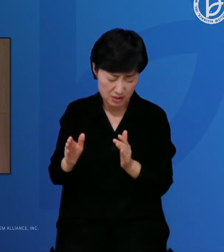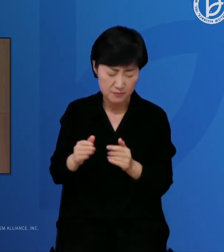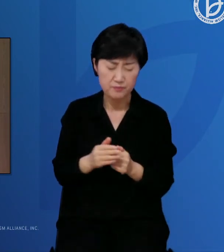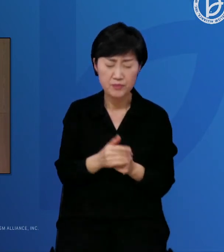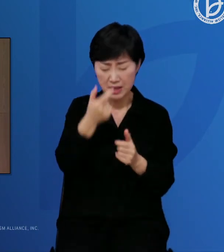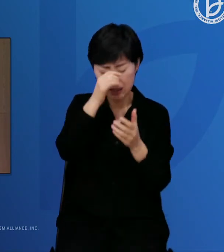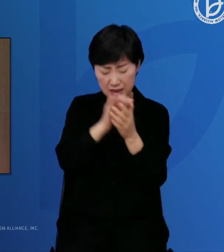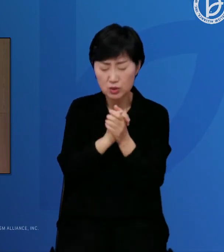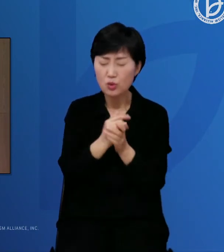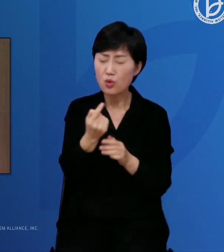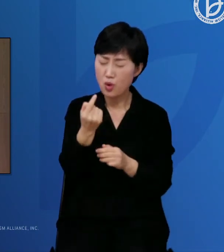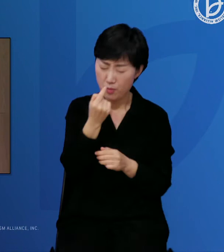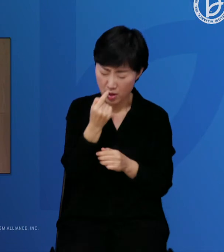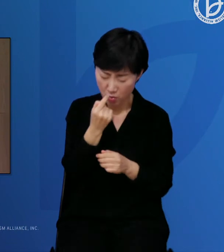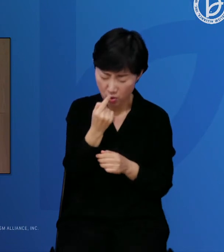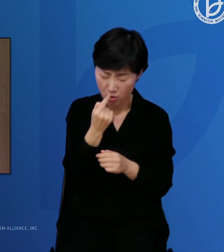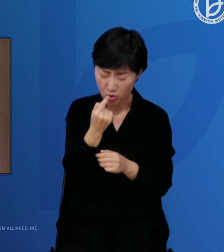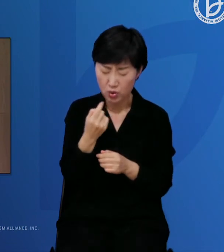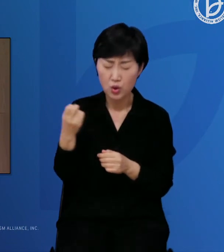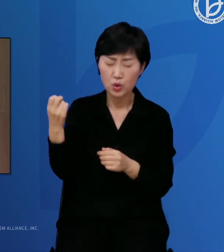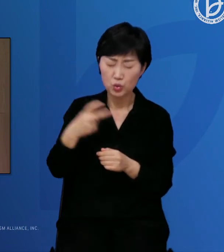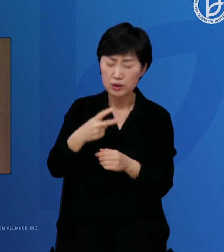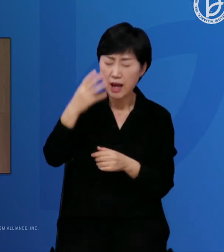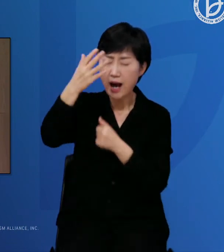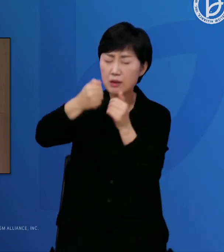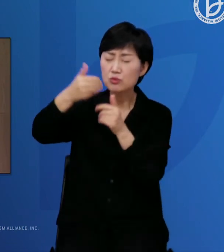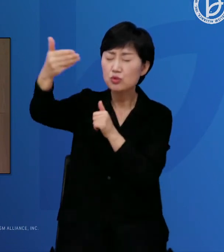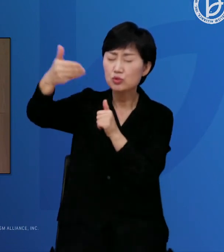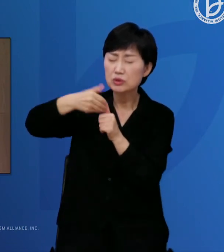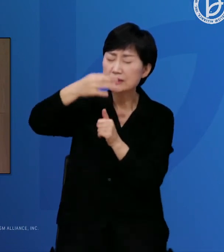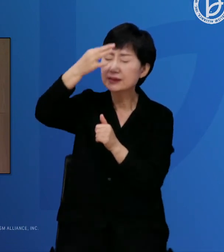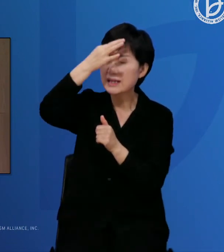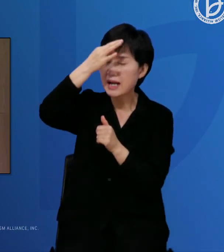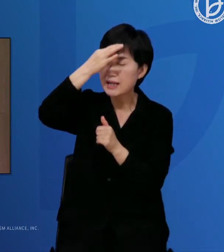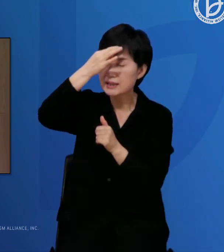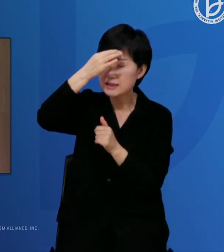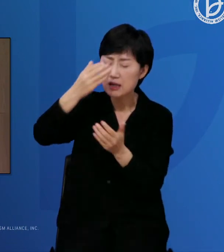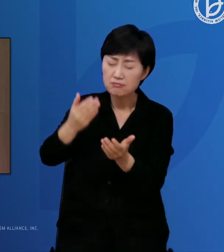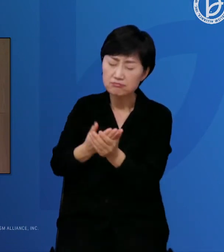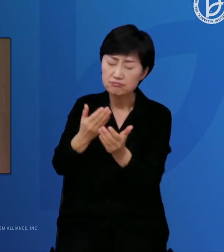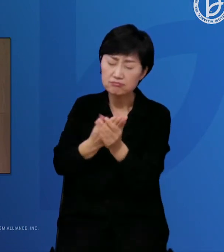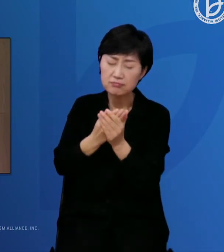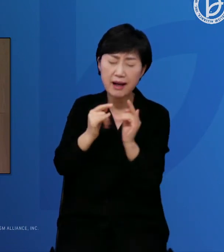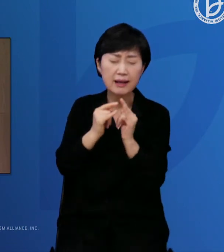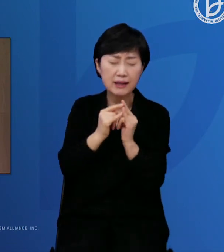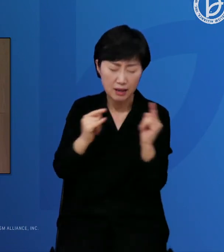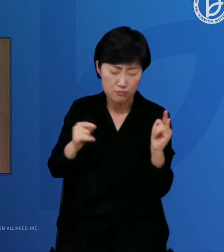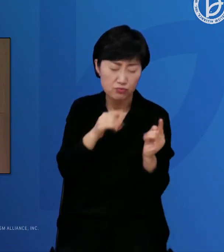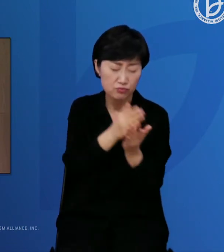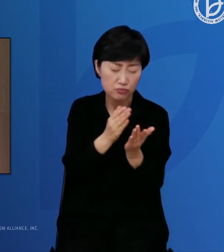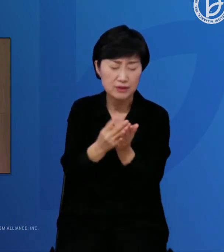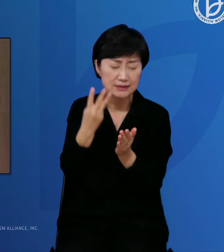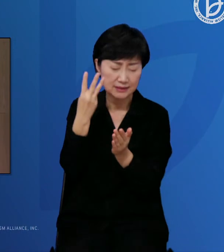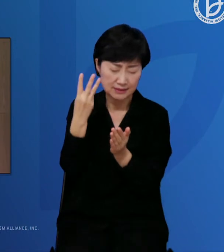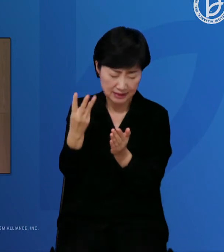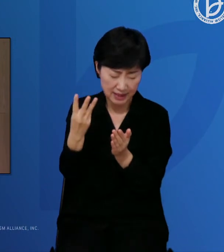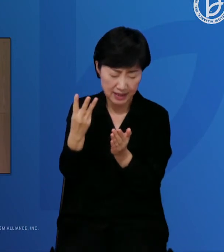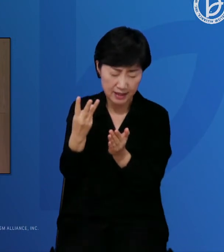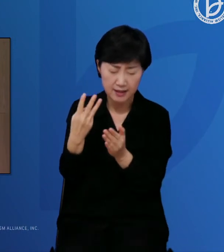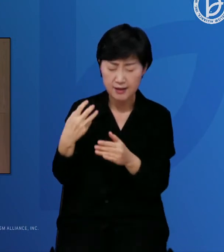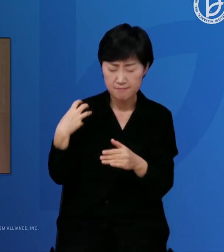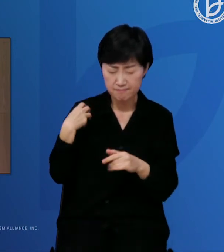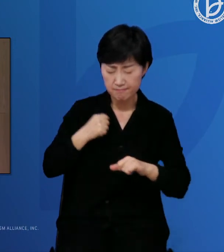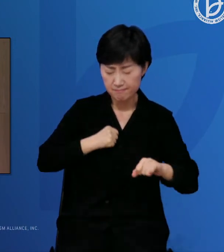중직자 운동이 새롭게 시작되는 2022년이 되게 하여 주옵시고 하나님 나라의 일에 우리가 증인되게 하실 줄